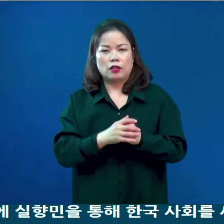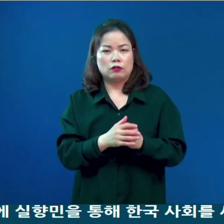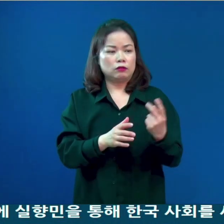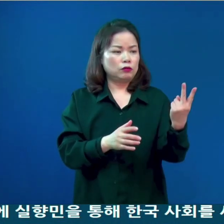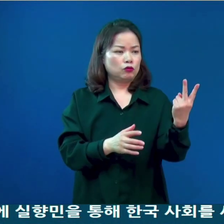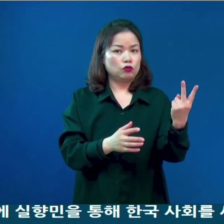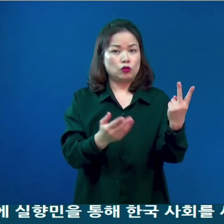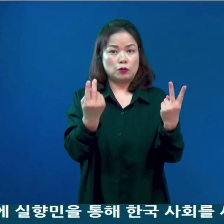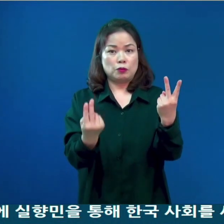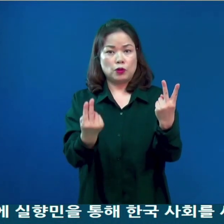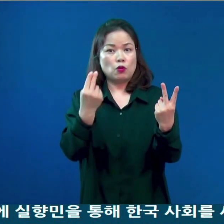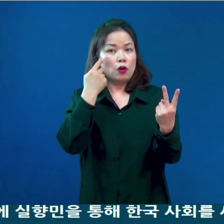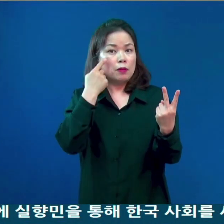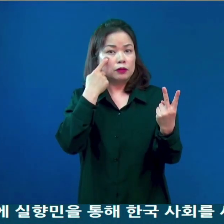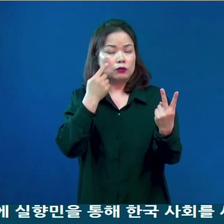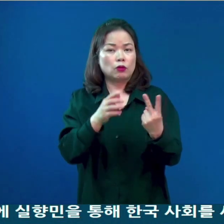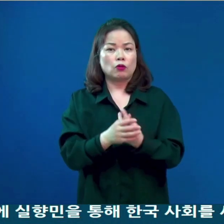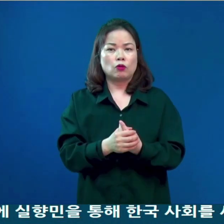비교해 봤습니다.